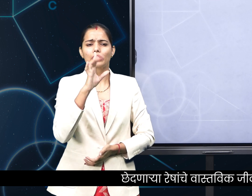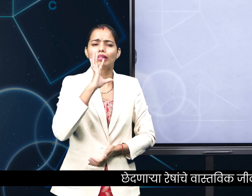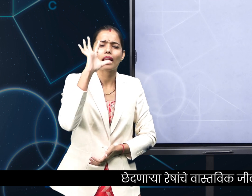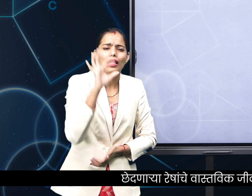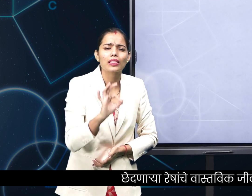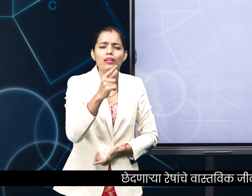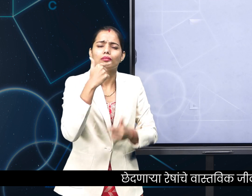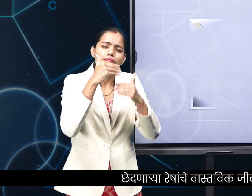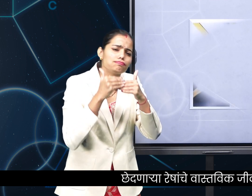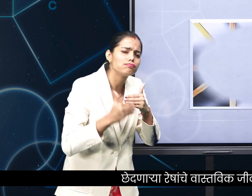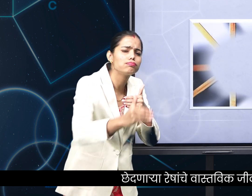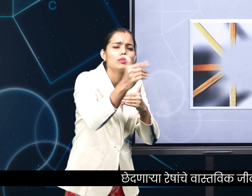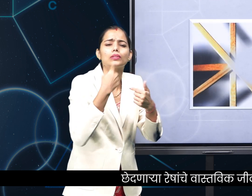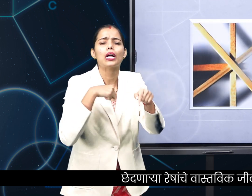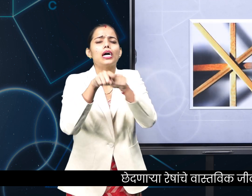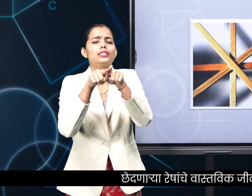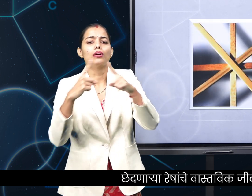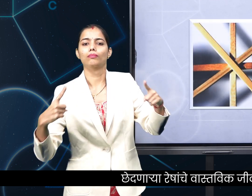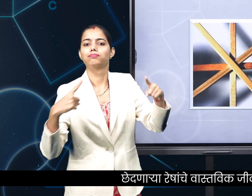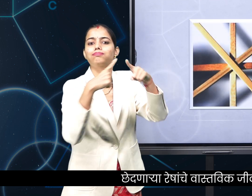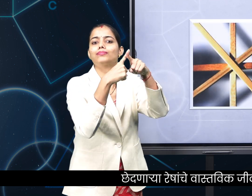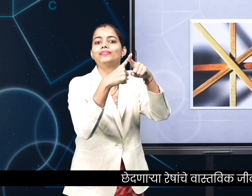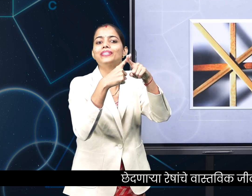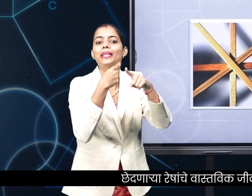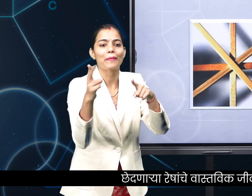छेदणाऱ्या रेषांना वास्तविक जीवनातील उदाहरण